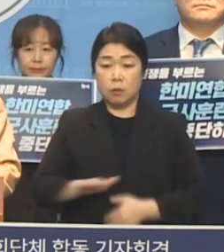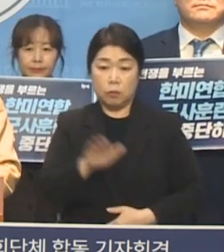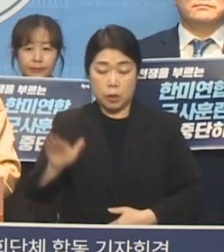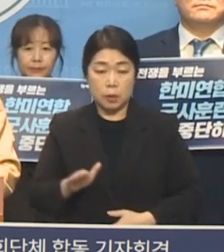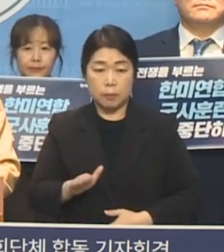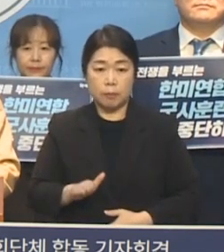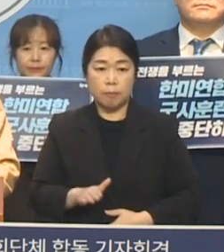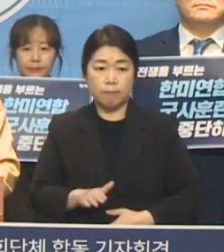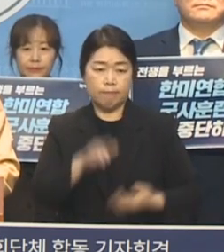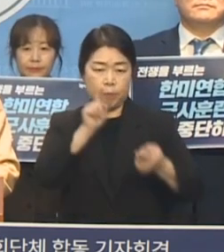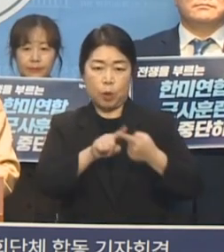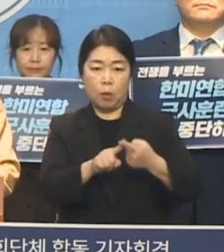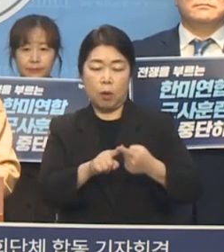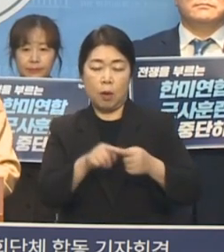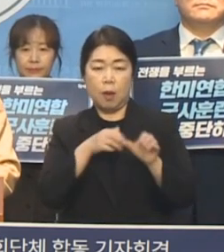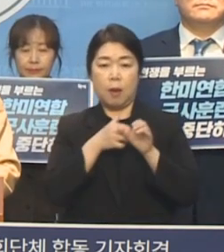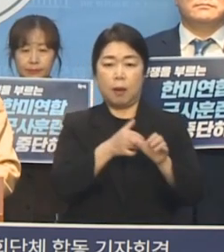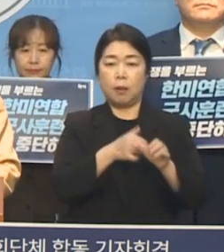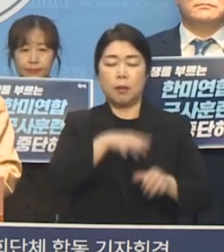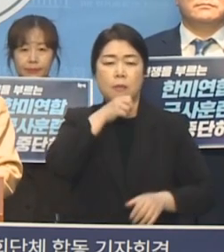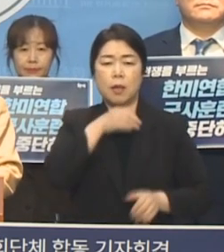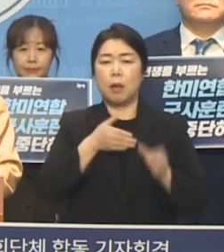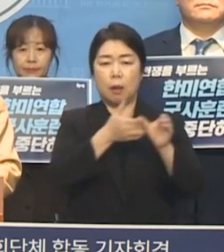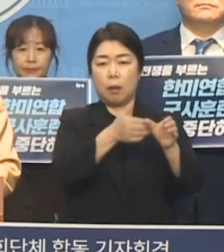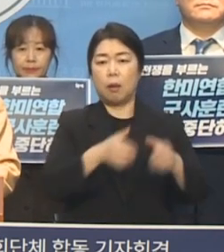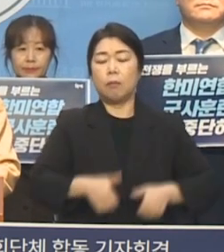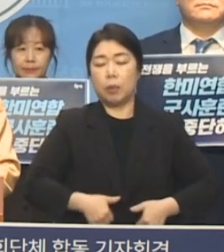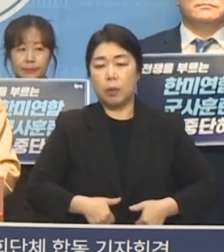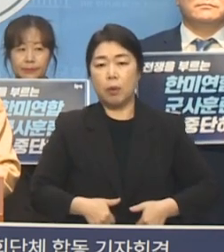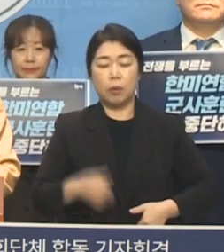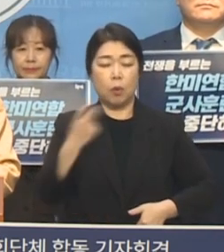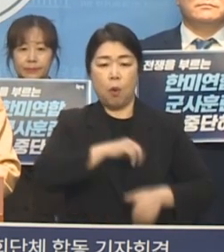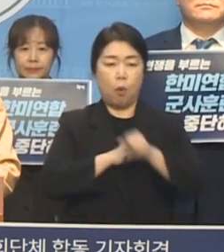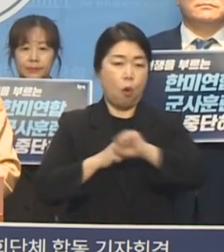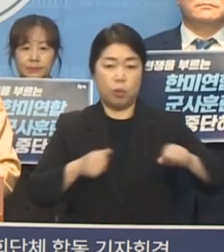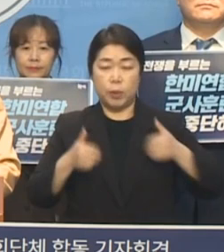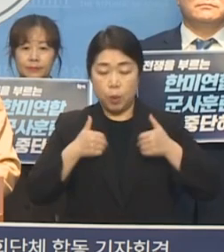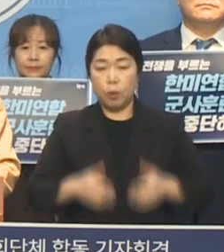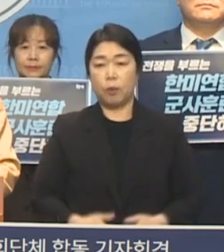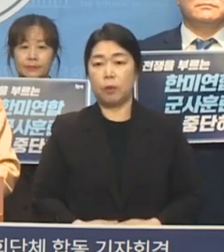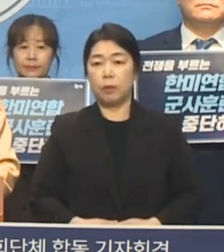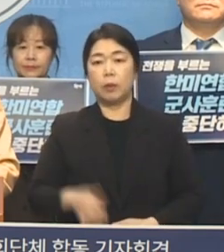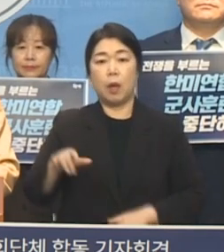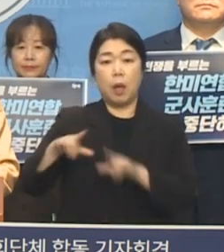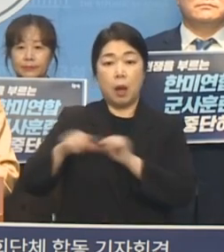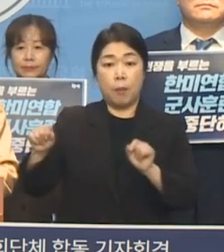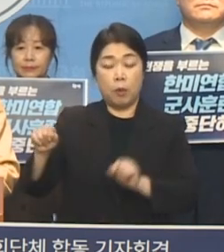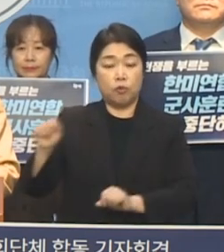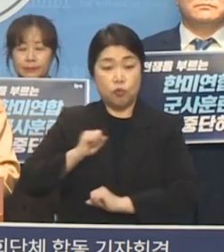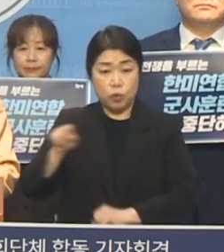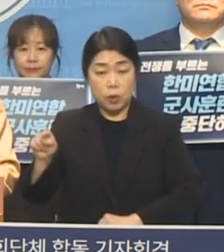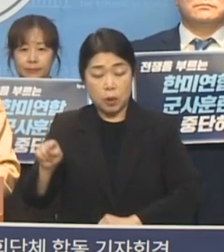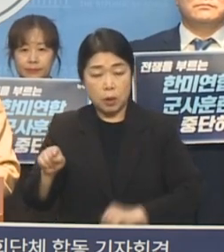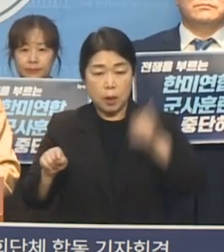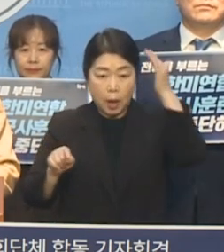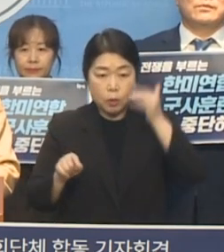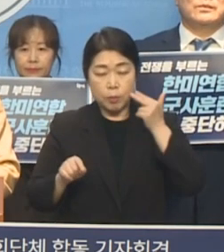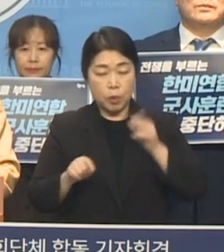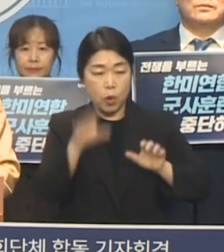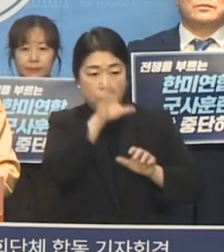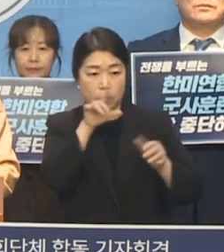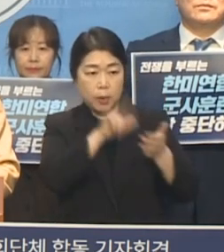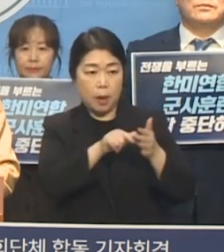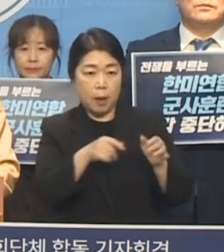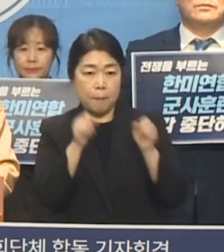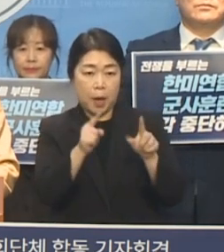전면적으로 항의 거부해야 합니다. 더군다나 일본 자위대는 이와 같은 한미 군사 연습 체제를 통해 이 땅에